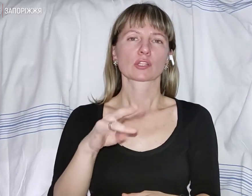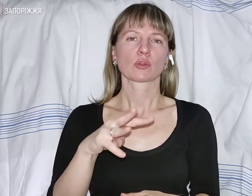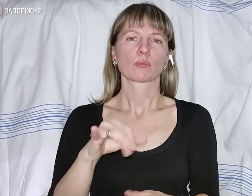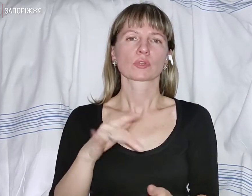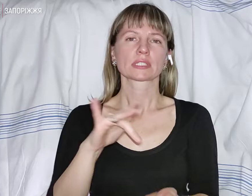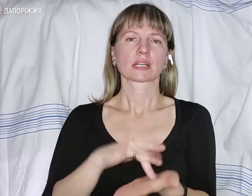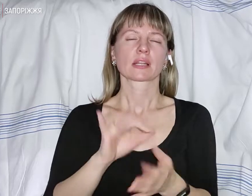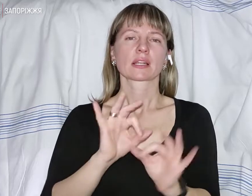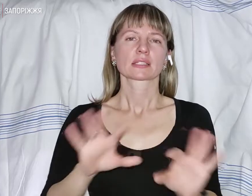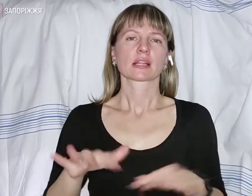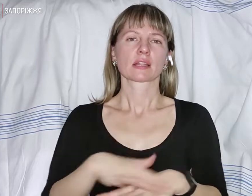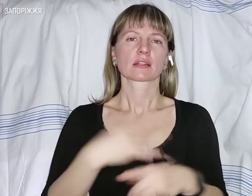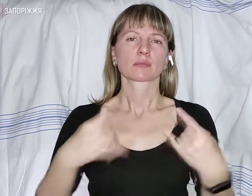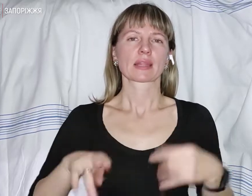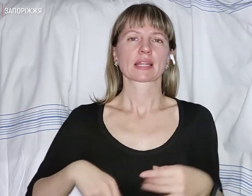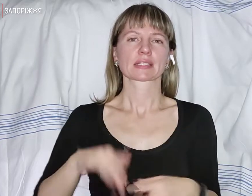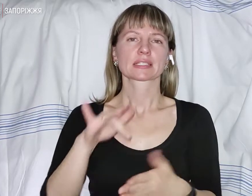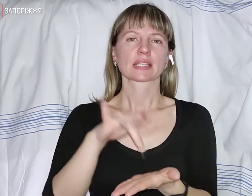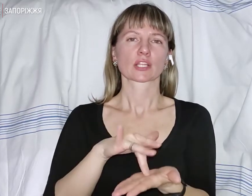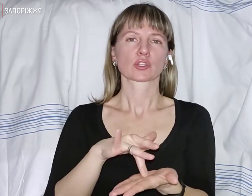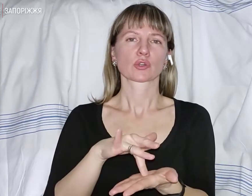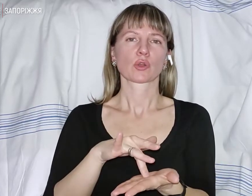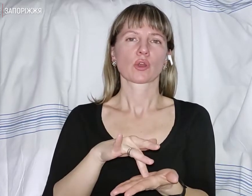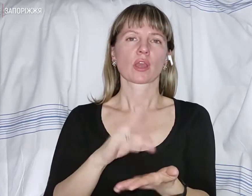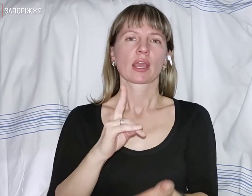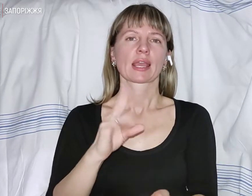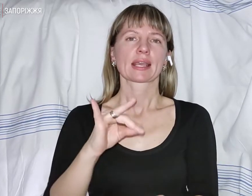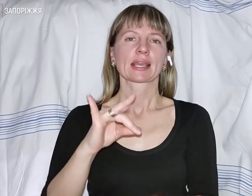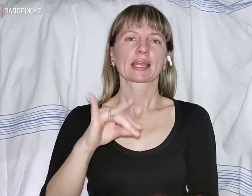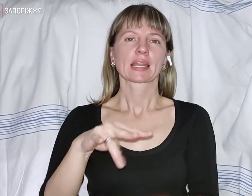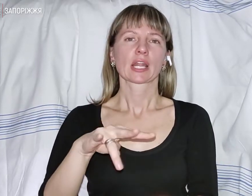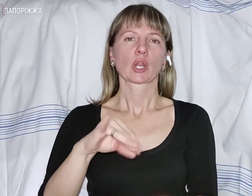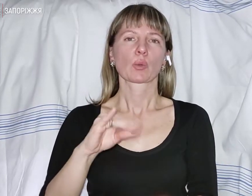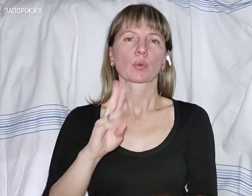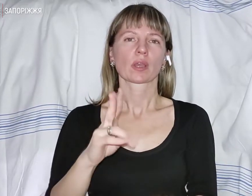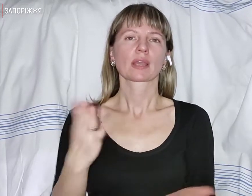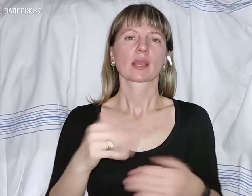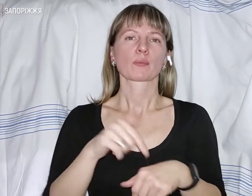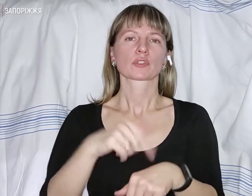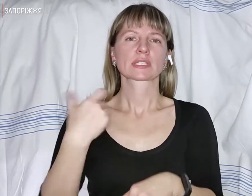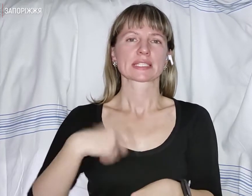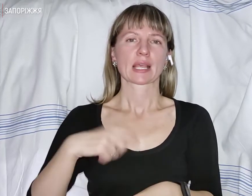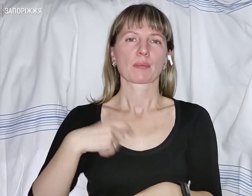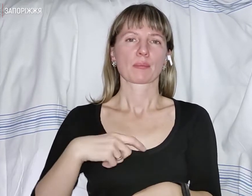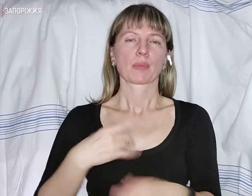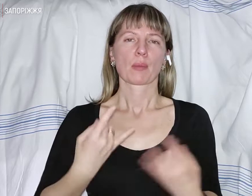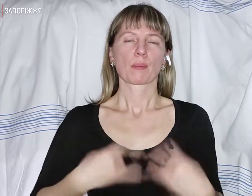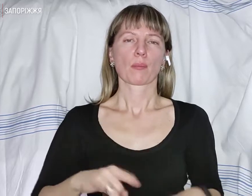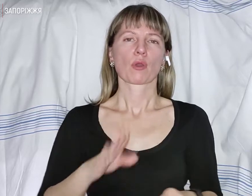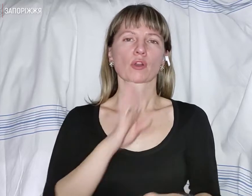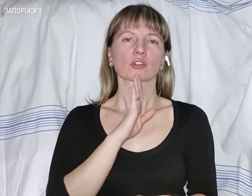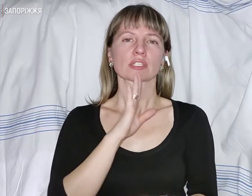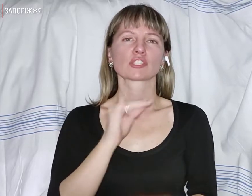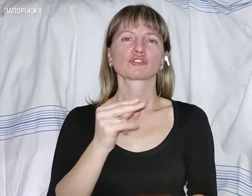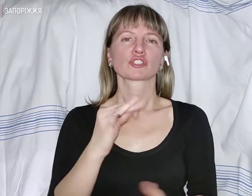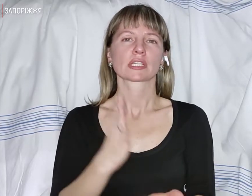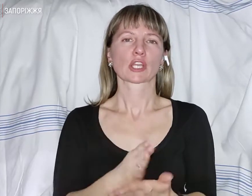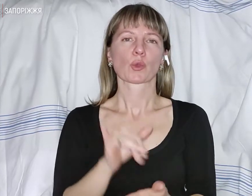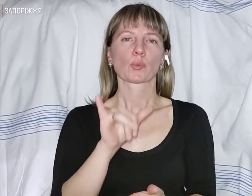Они ж втроем стояли, пацаны не могли, блин, Таю от бабы оторвать. Она в коляске, они ее, ну, щемят. Эти